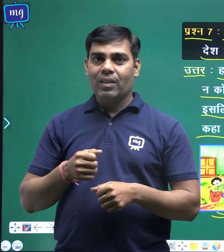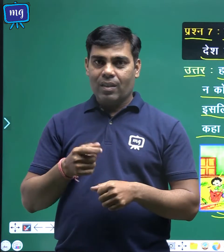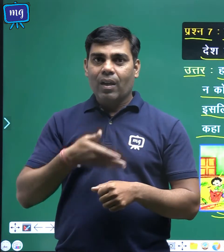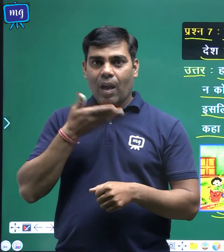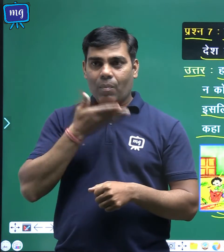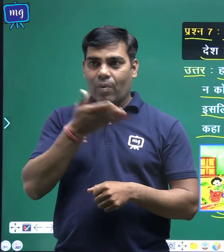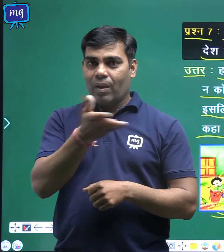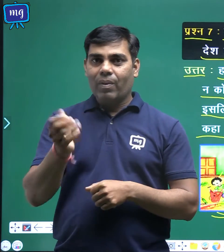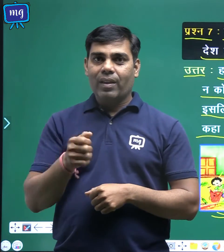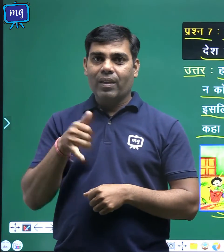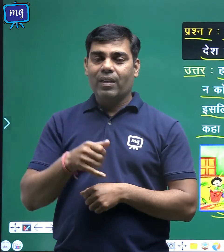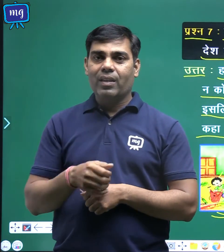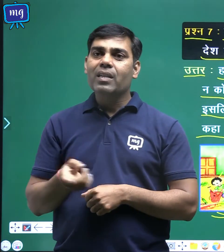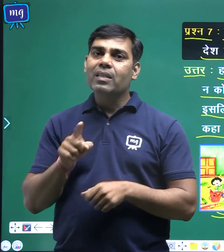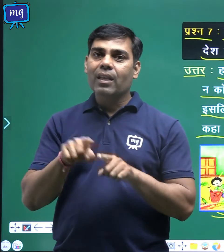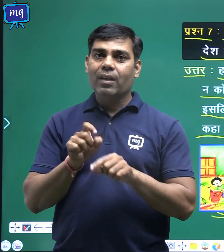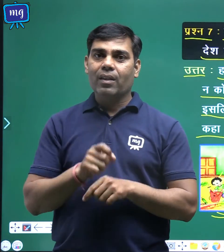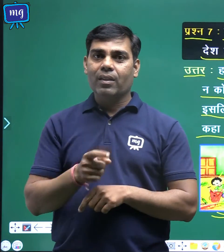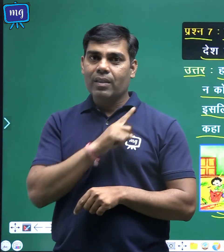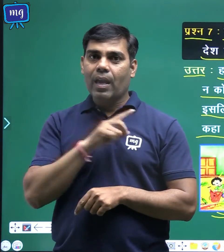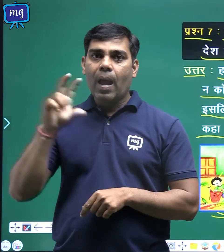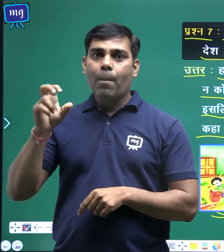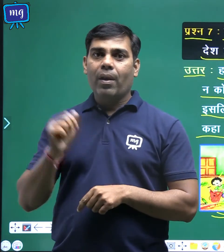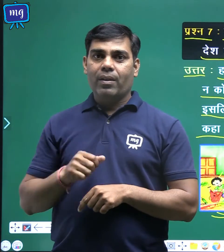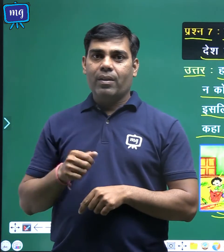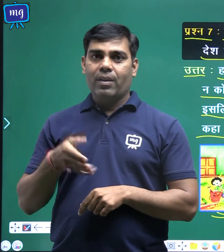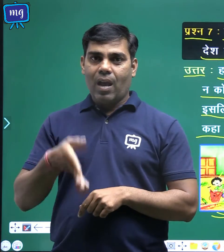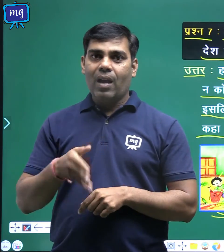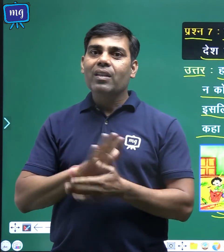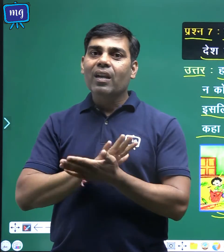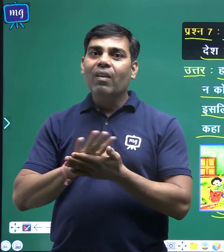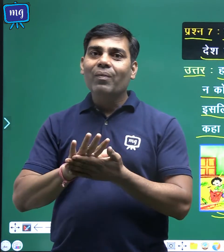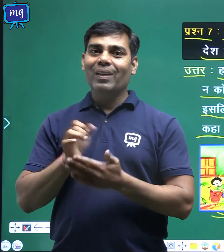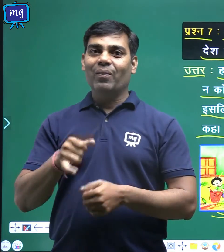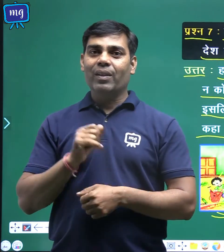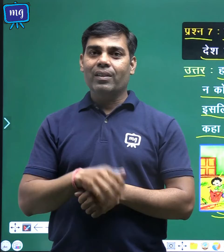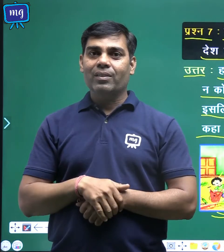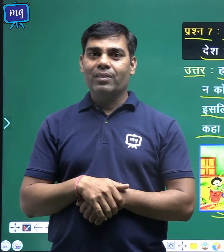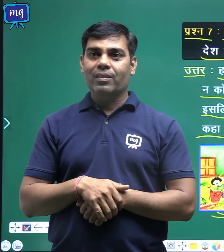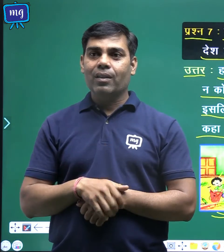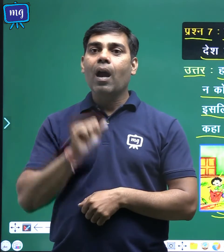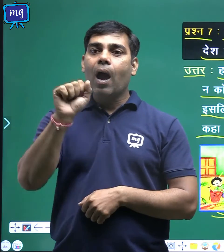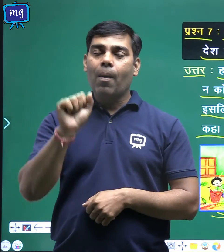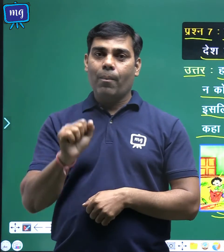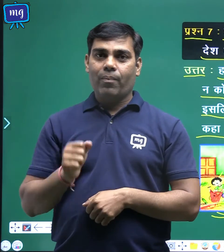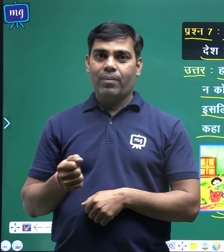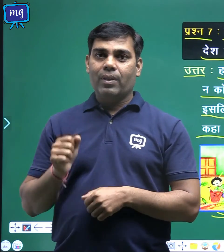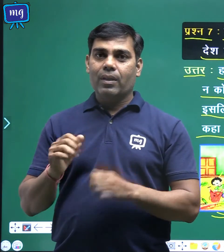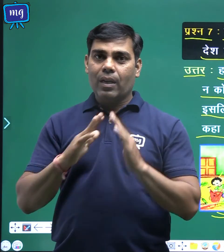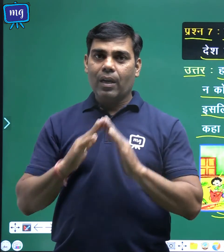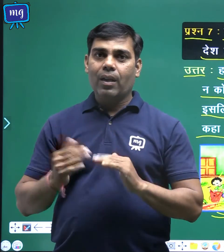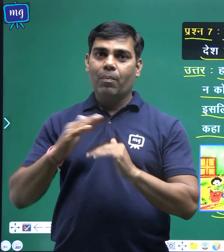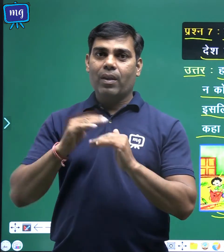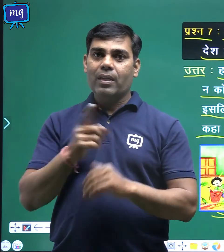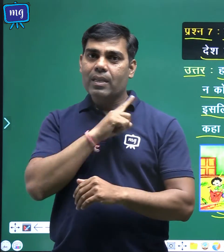हैं। इस तरह यह पाठ आज समाप्त हुआ है। आप घर पर इस